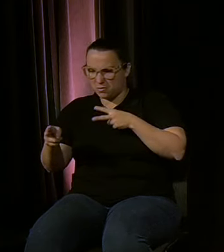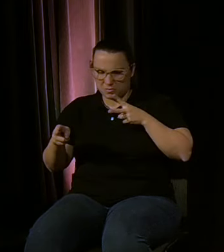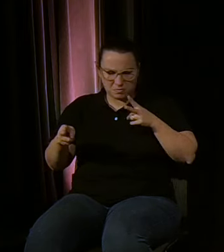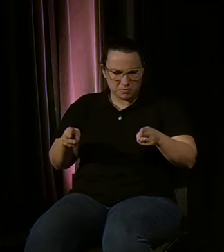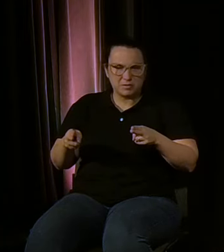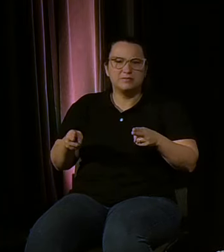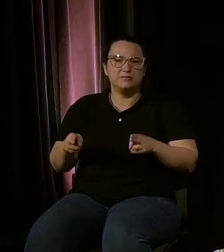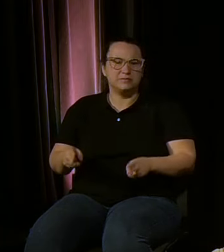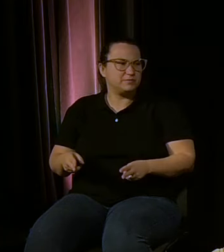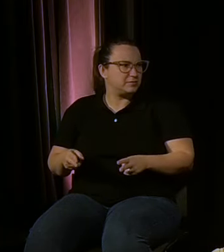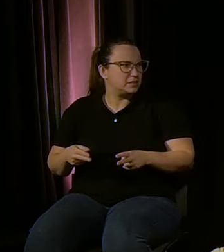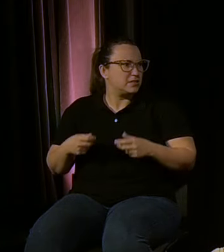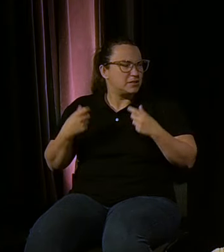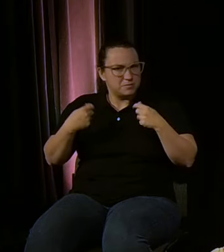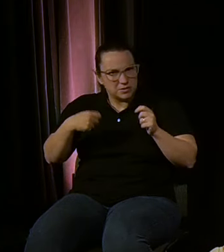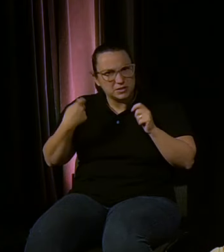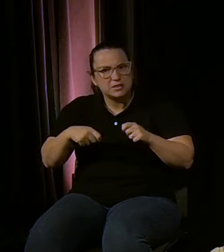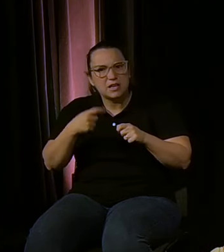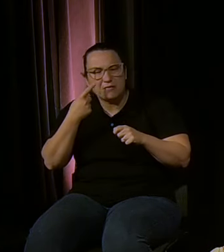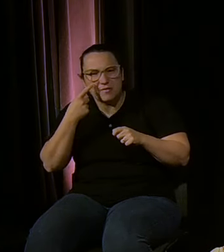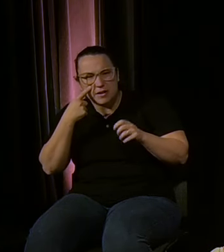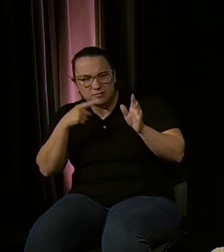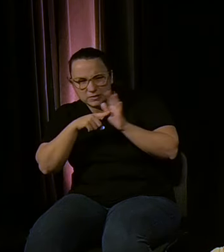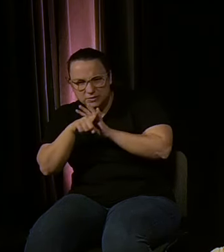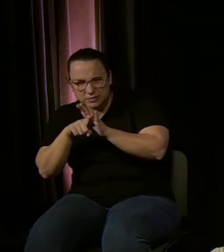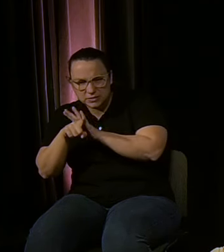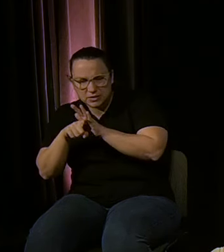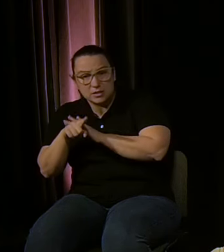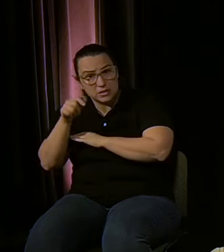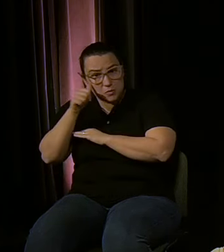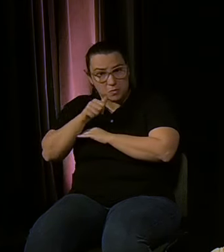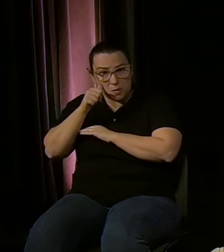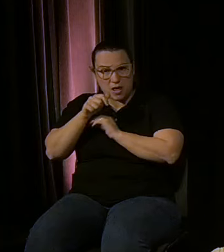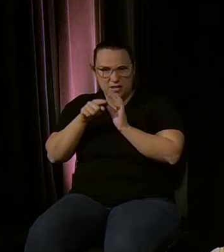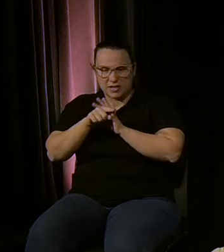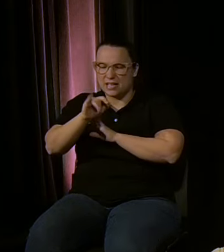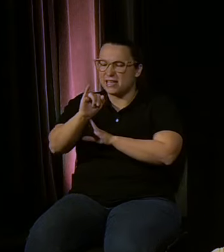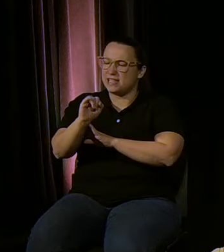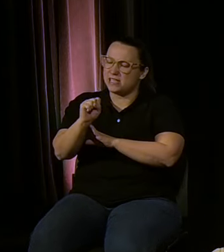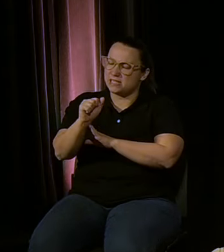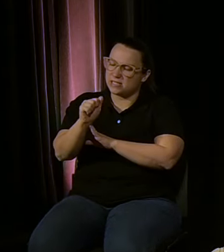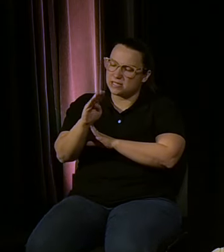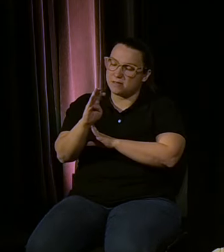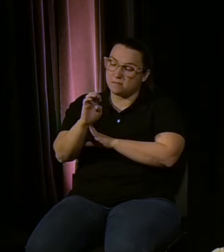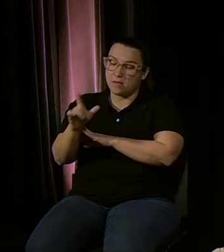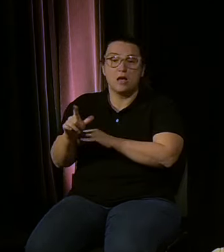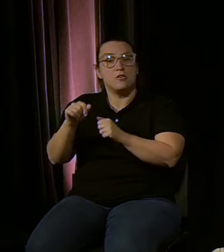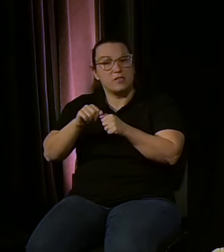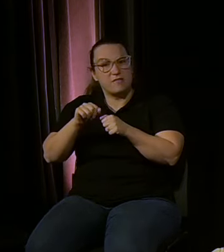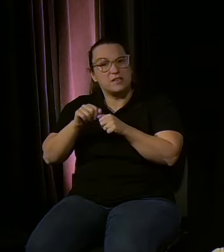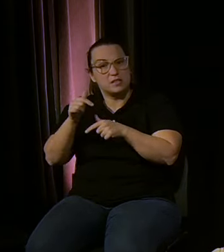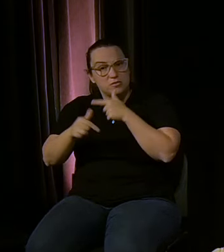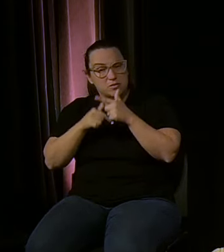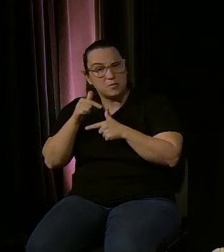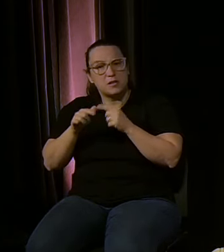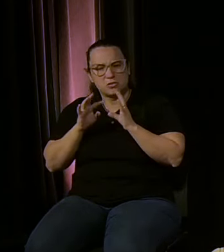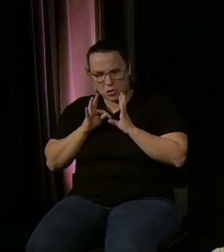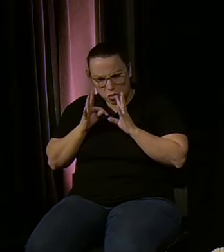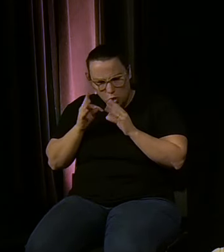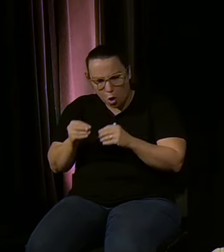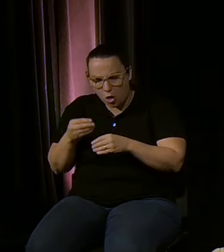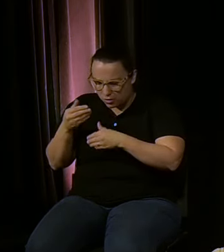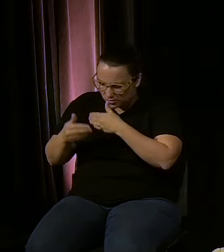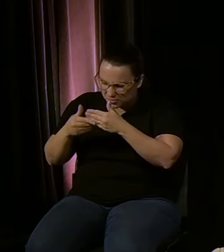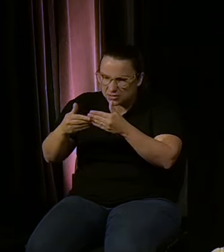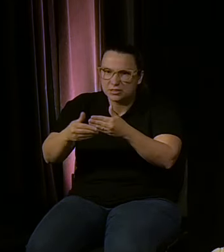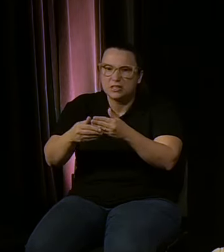provavelmente. Teria que ver os autos, né? Tem uma pesquisadora, que é justamente a Isabel, que está fazendo esse trabalho de ler todo o